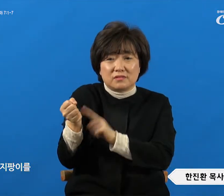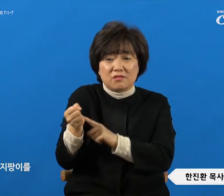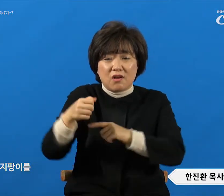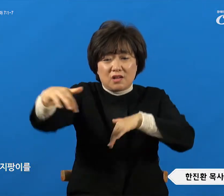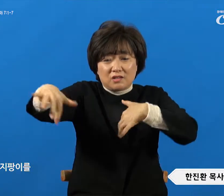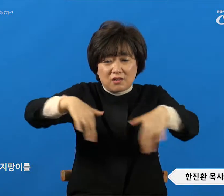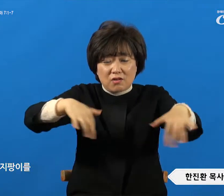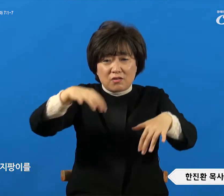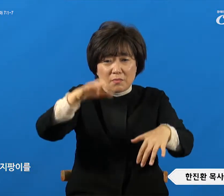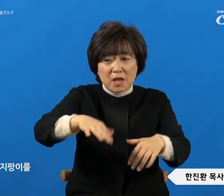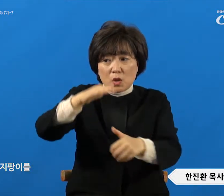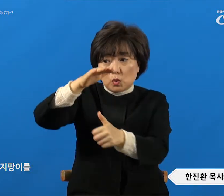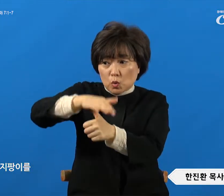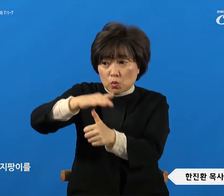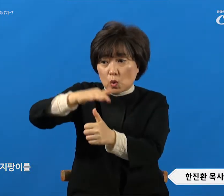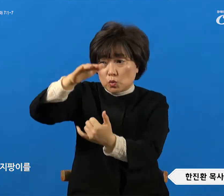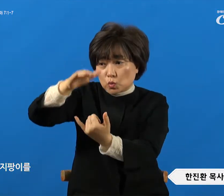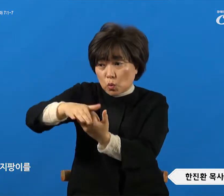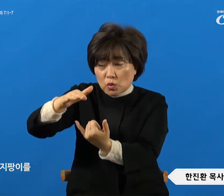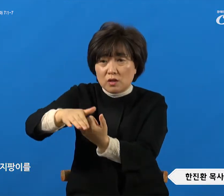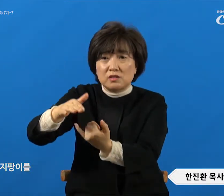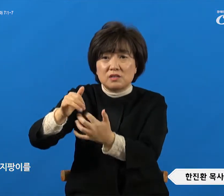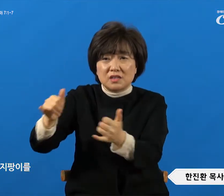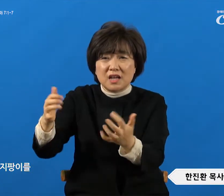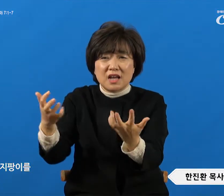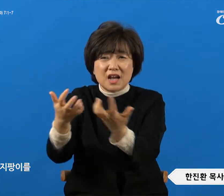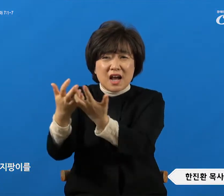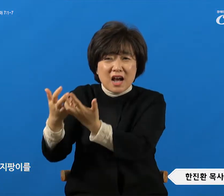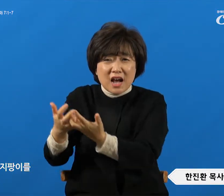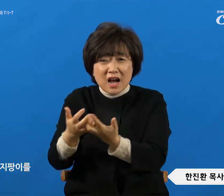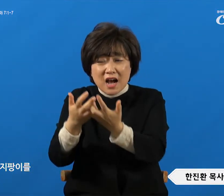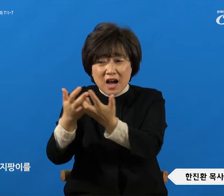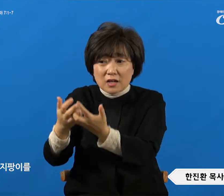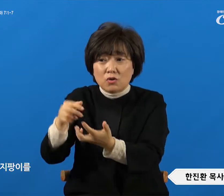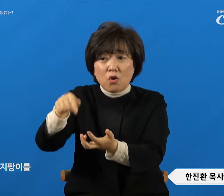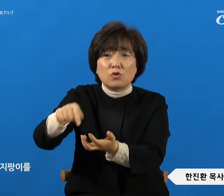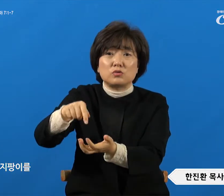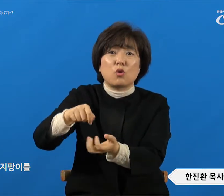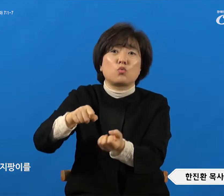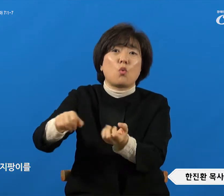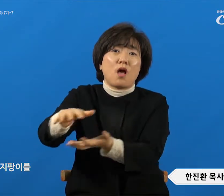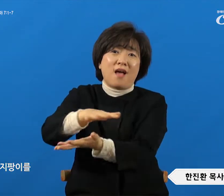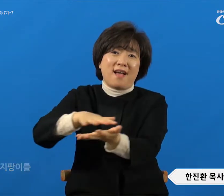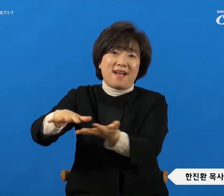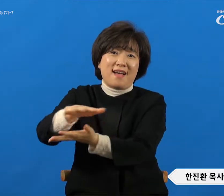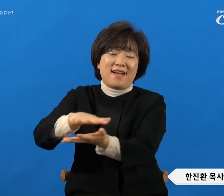성읍 거리에 소년과 소녀들이 가득하여 거기에서 뛰놀리라.